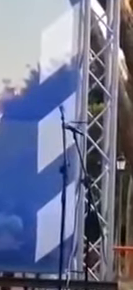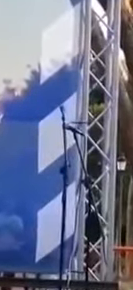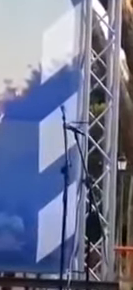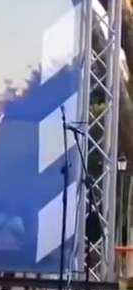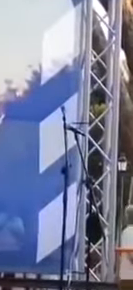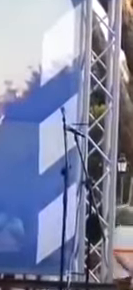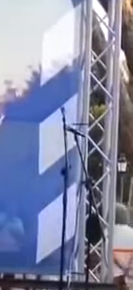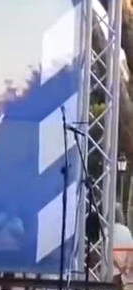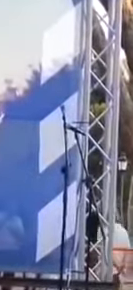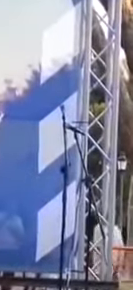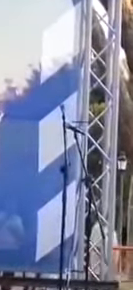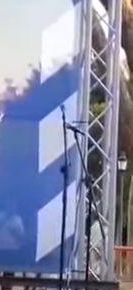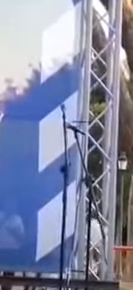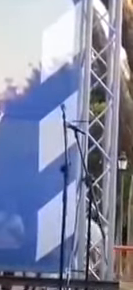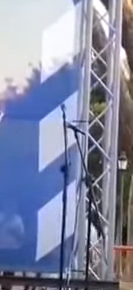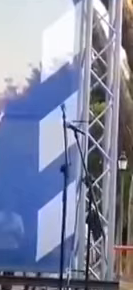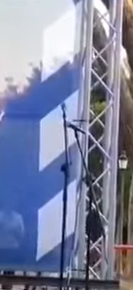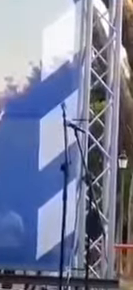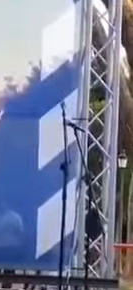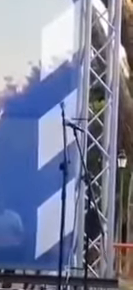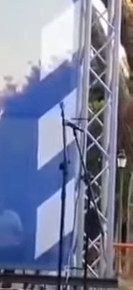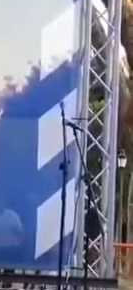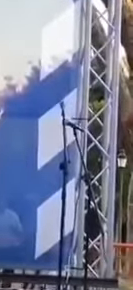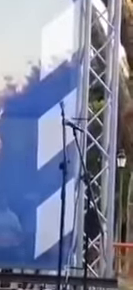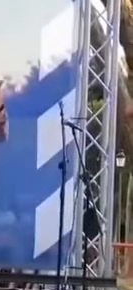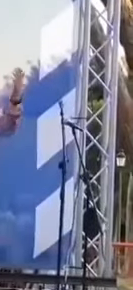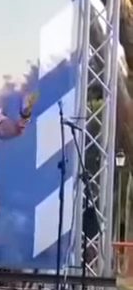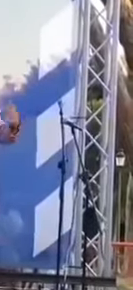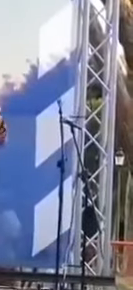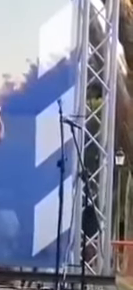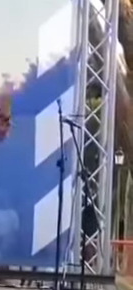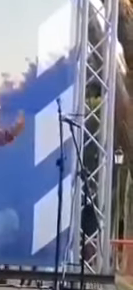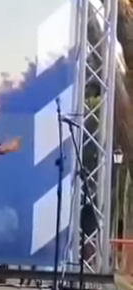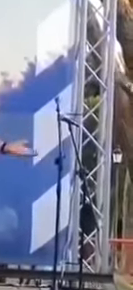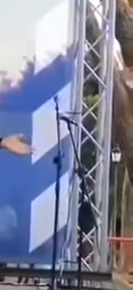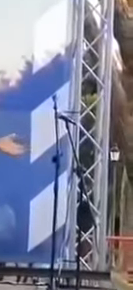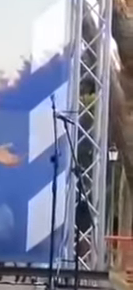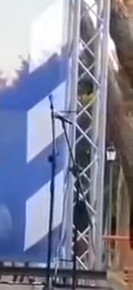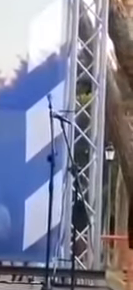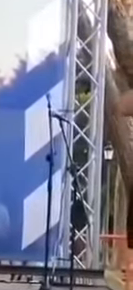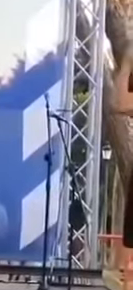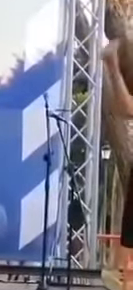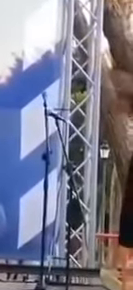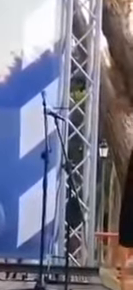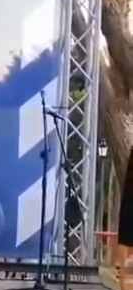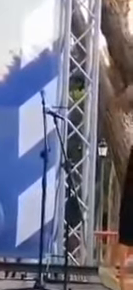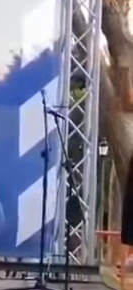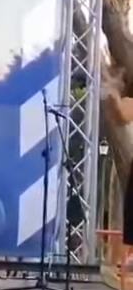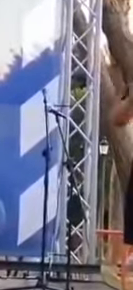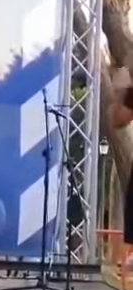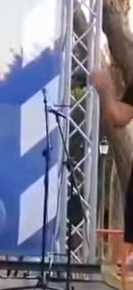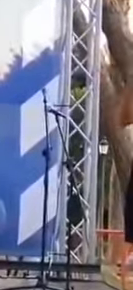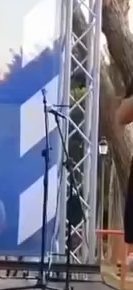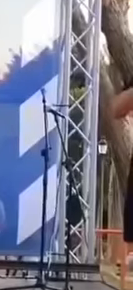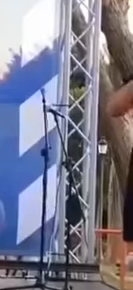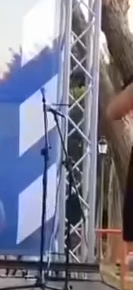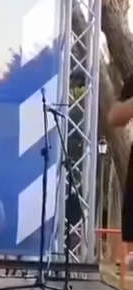una vera e propria ecatombe occupazionale, mentre abbiamo il terrore tutti quanti di un altro